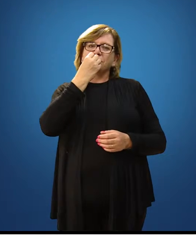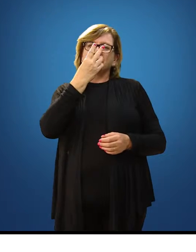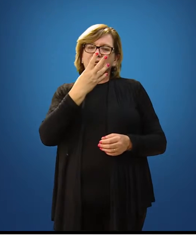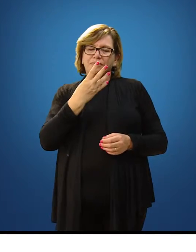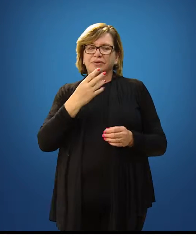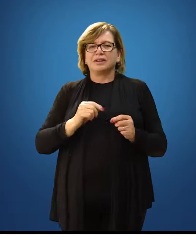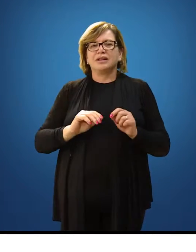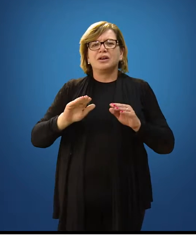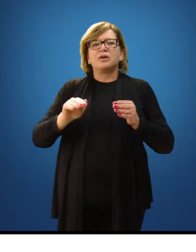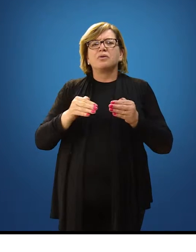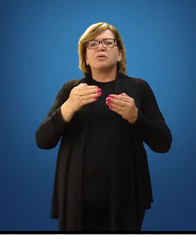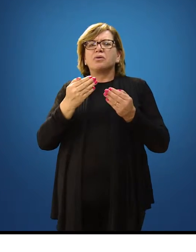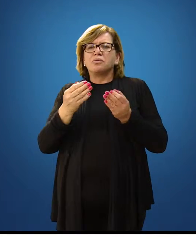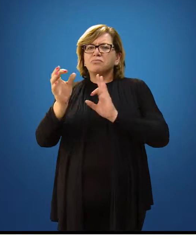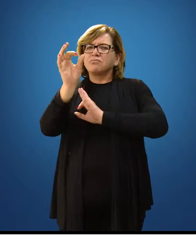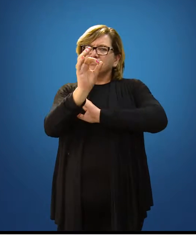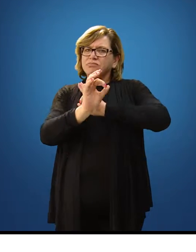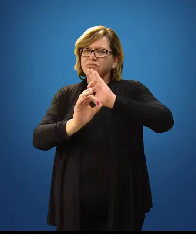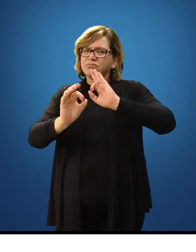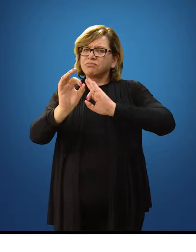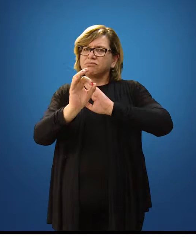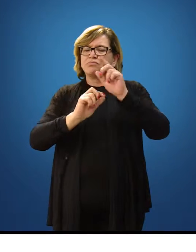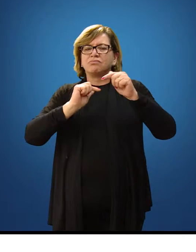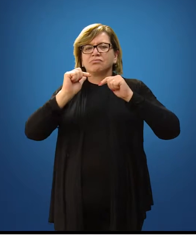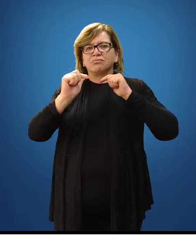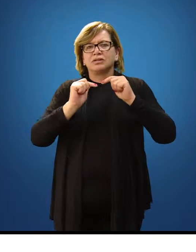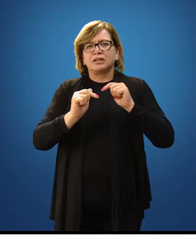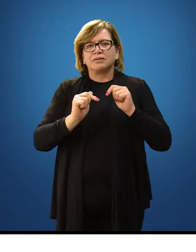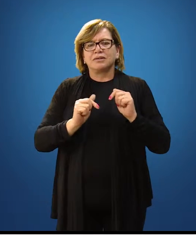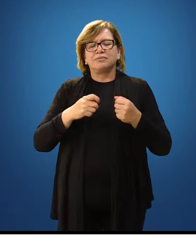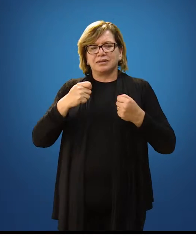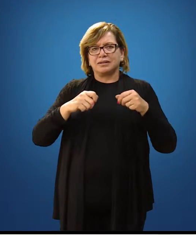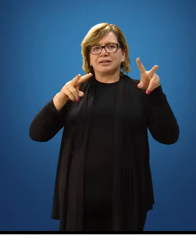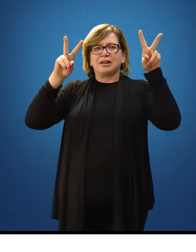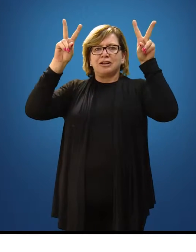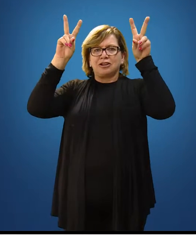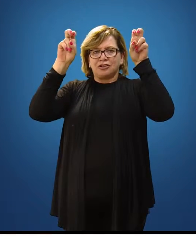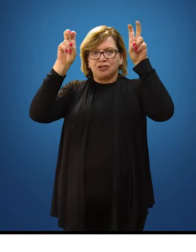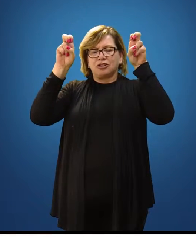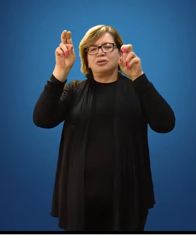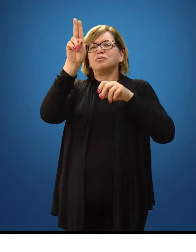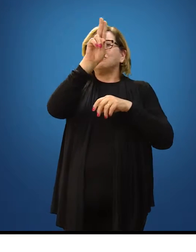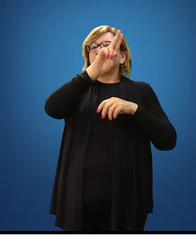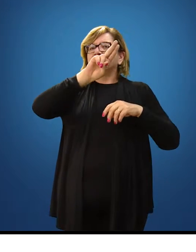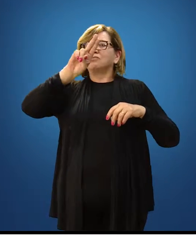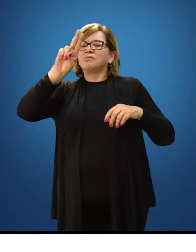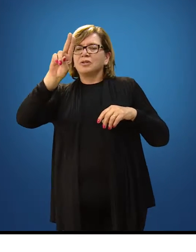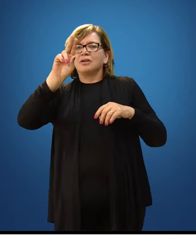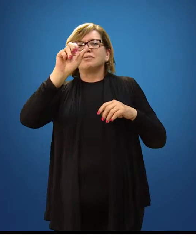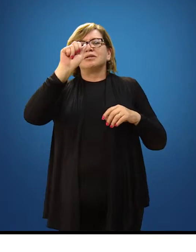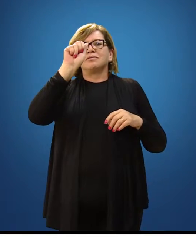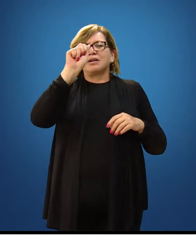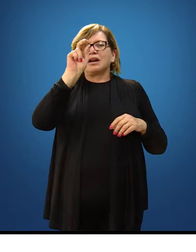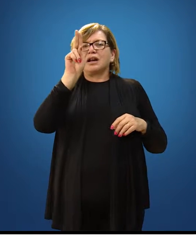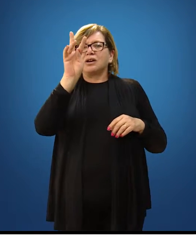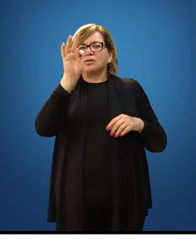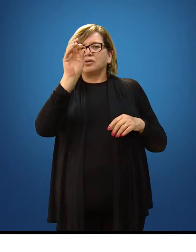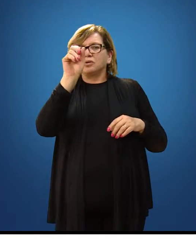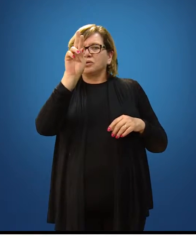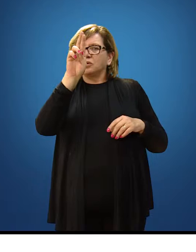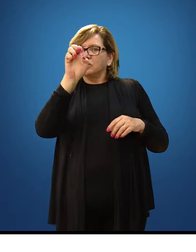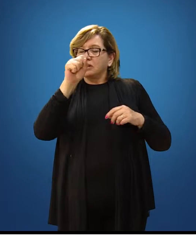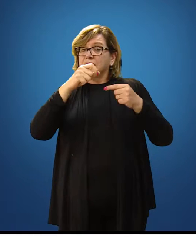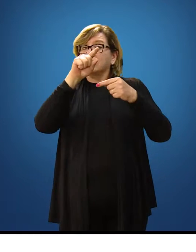vejam ali qual é a estrutura então esperada do trabalho. O título, nome dos autores, que são vocês